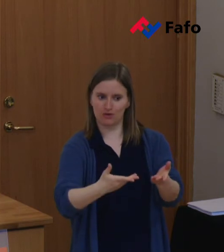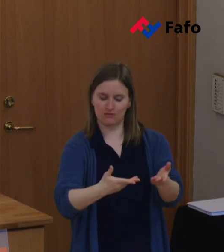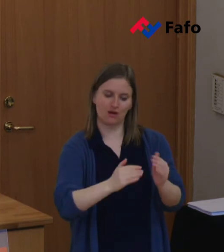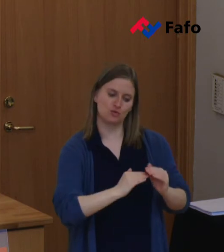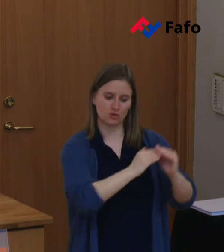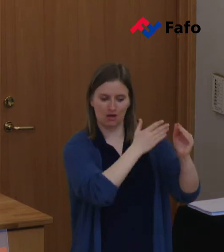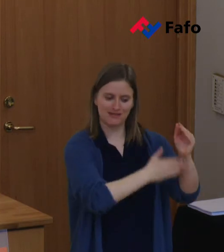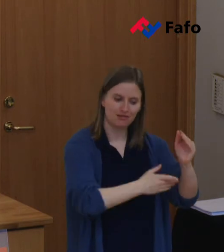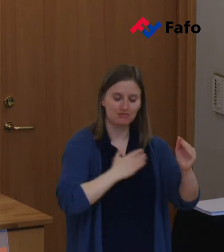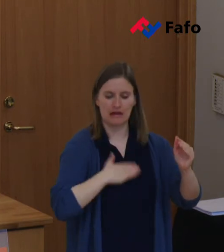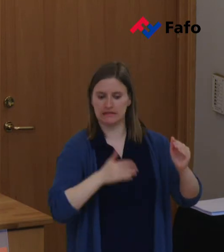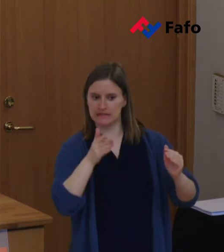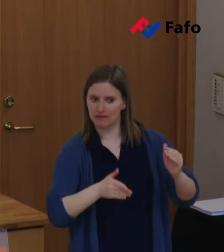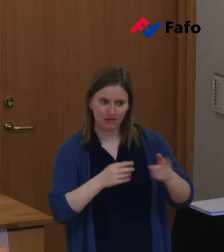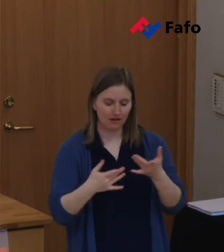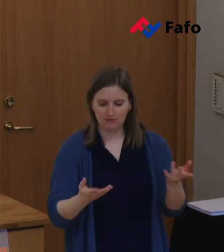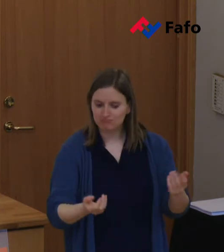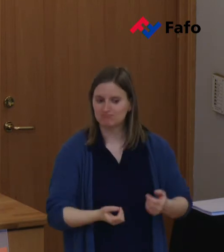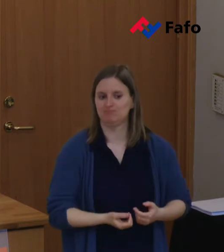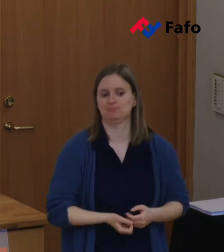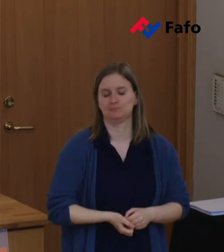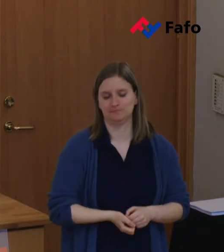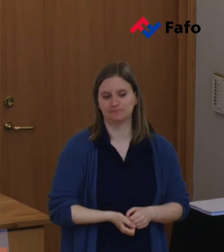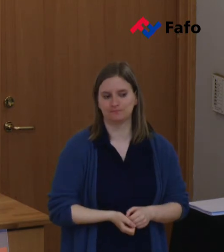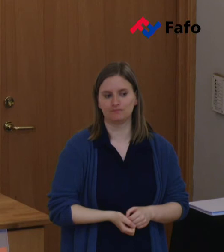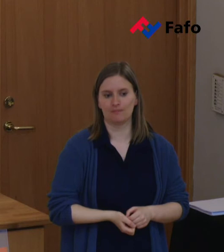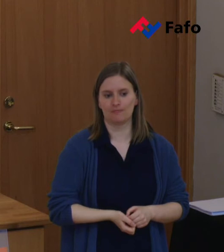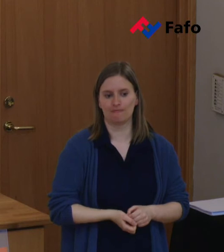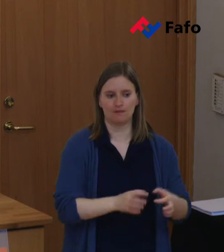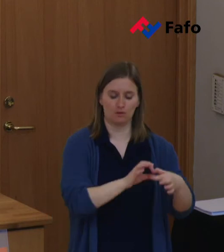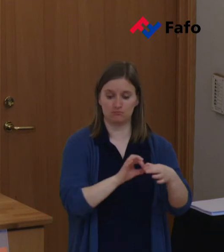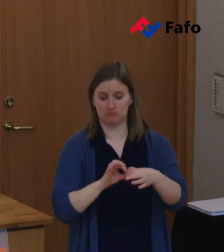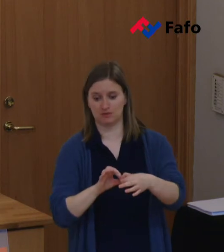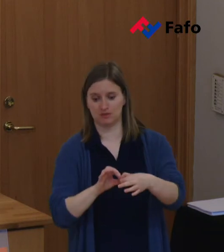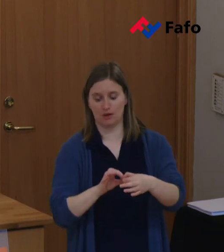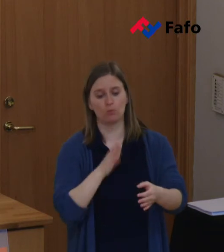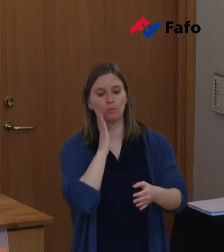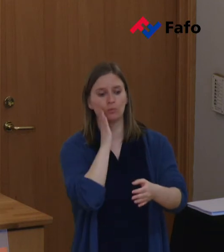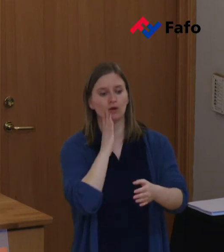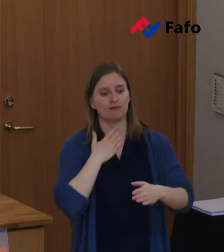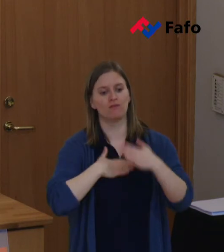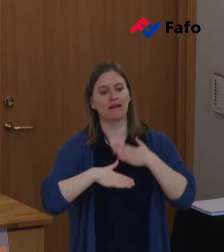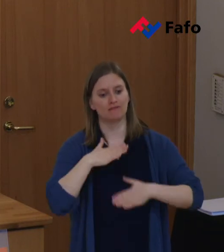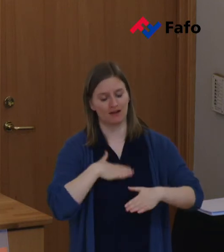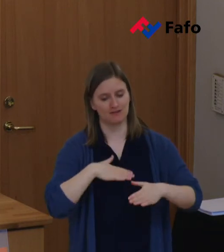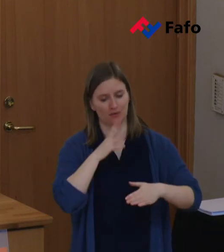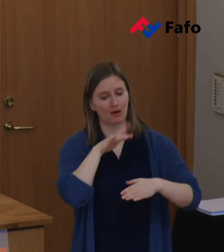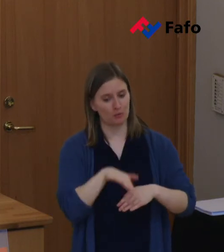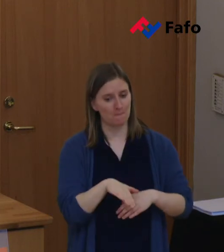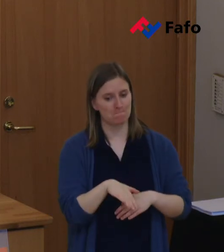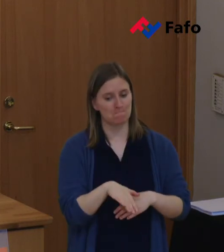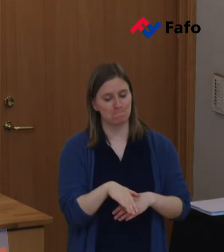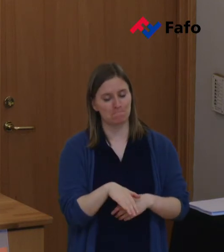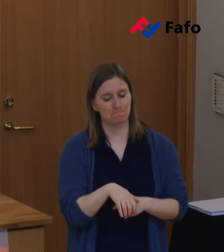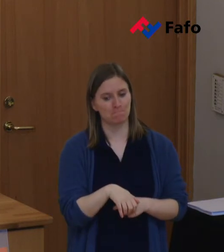sosialsida, helsesida eller hva det Og forlengelsen av det jo bolig for velferd som vi har snakket om, og